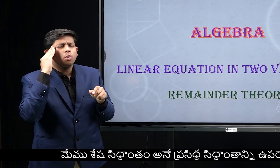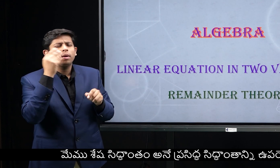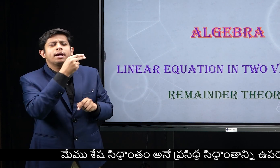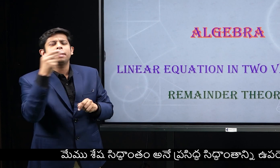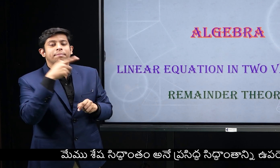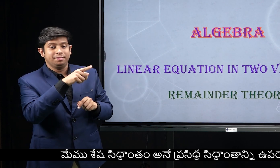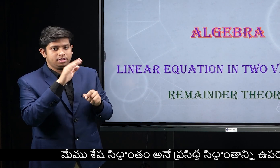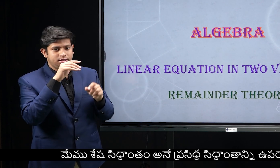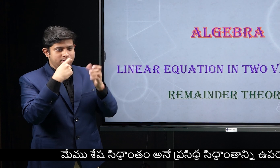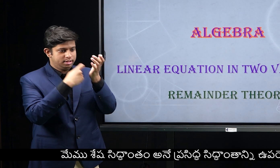ఉపయోగిస్తాము.